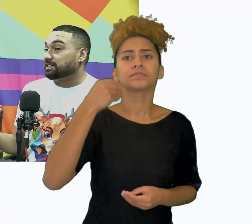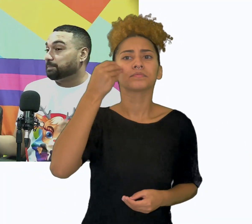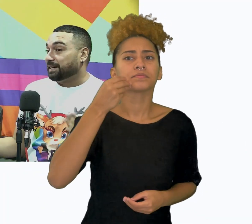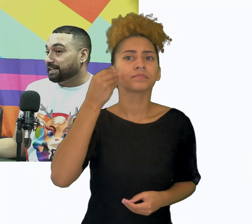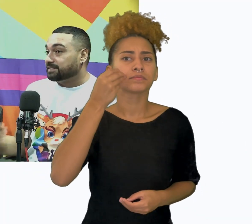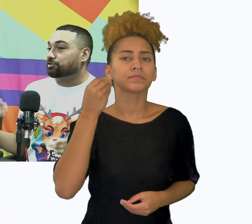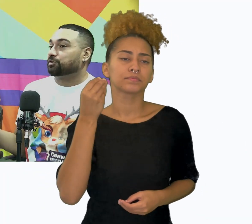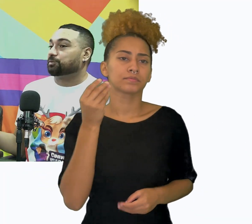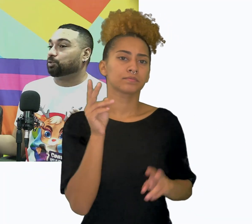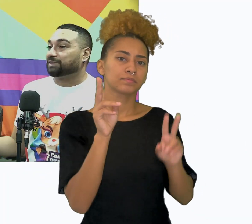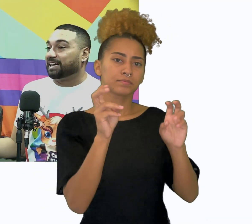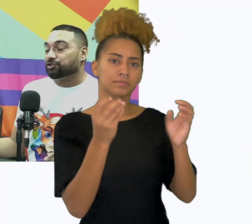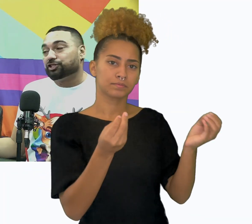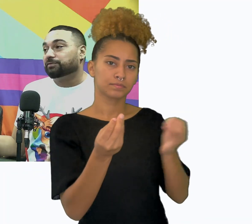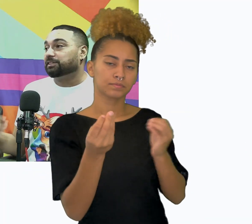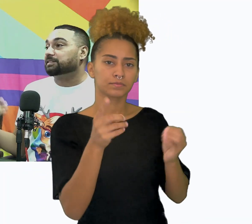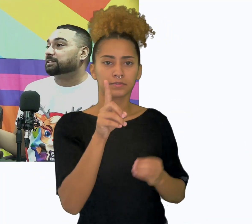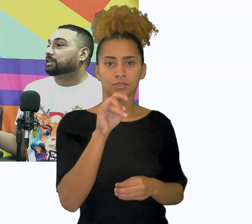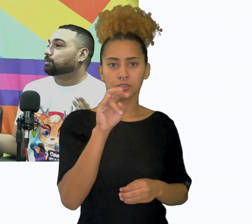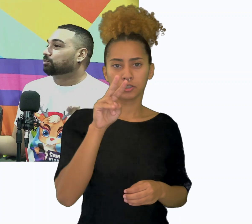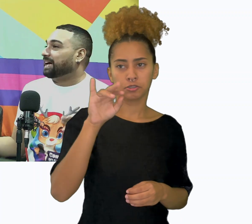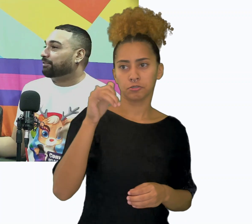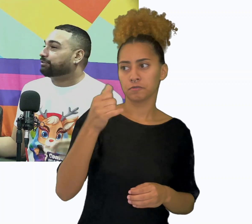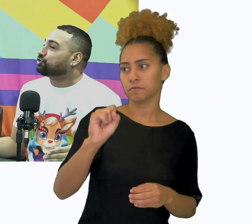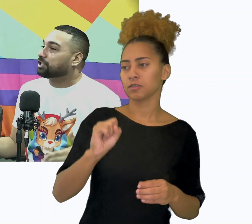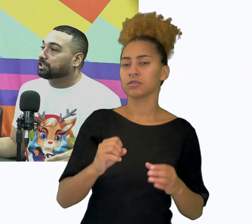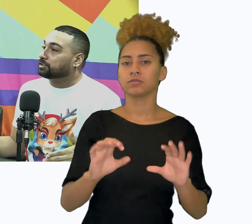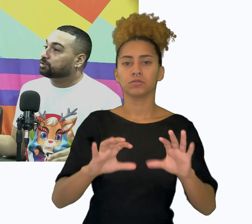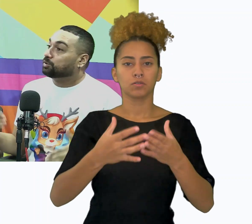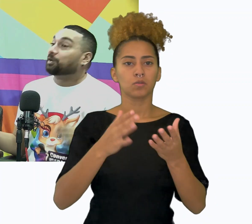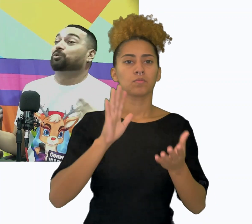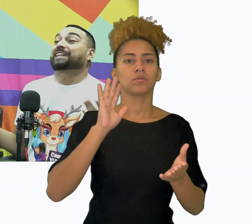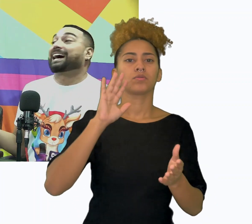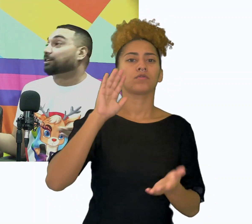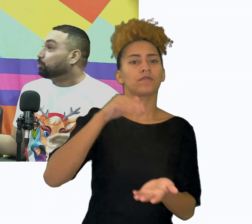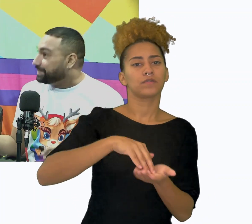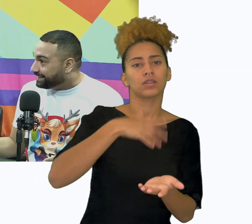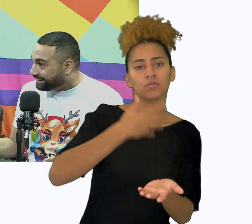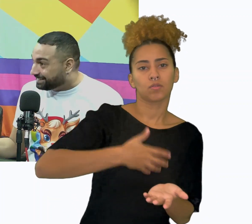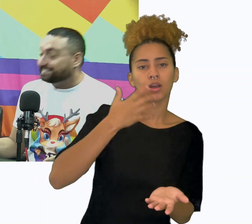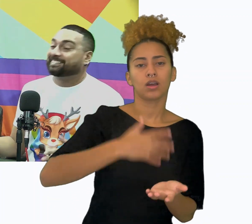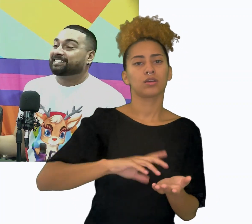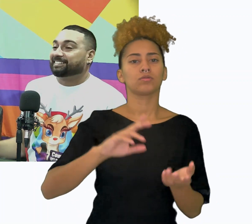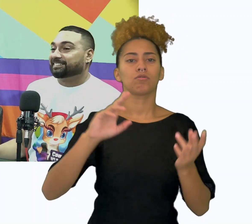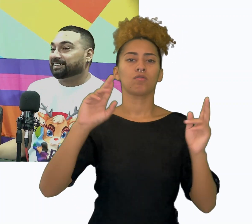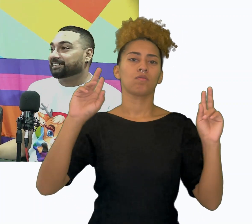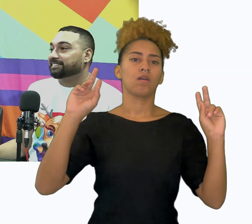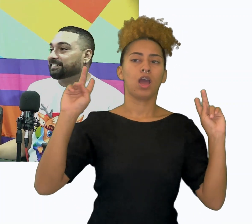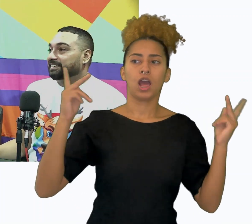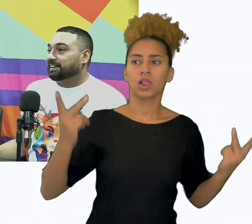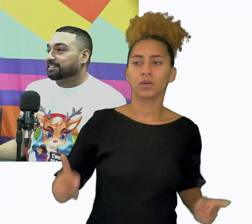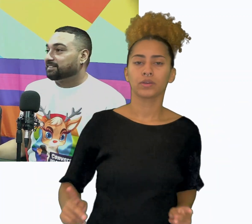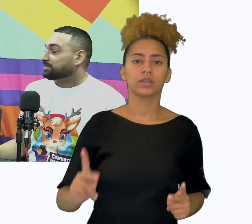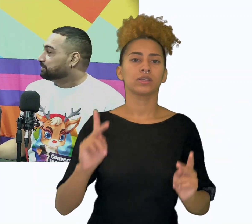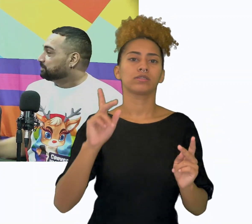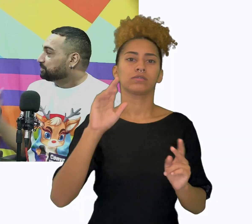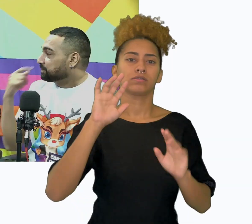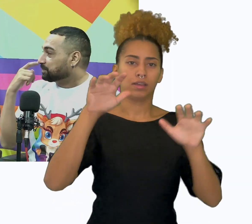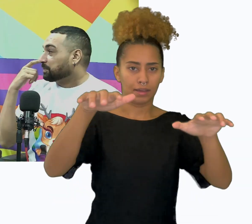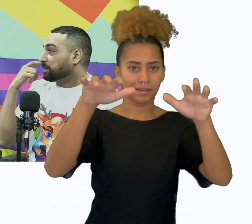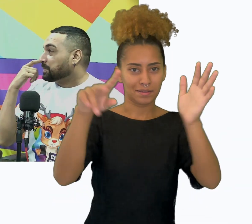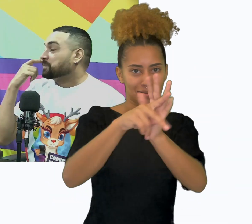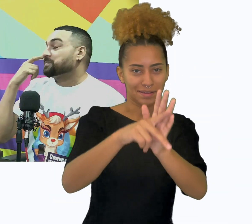essa experiência de montar divas, montar fim de ano, montar Halloween, né? Halloween que o